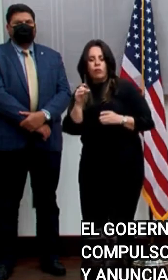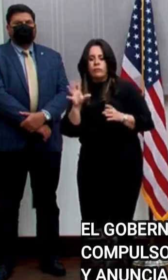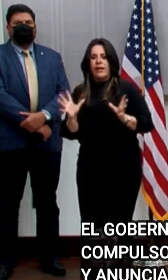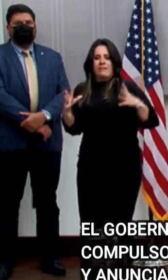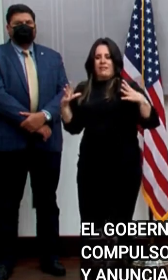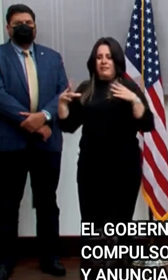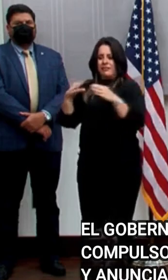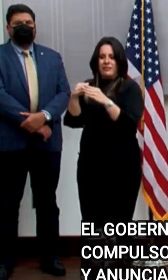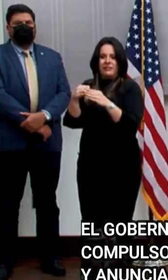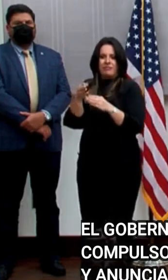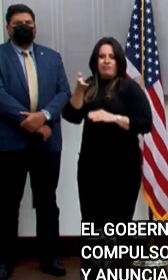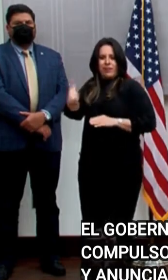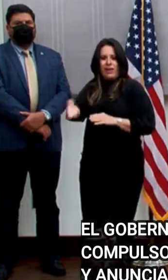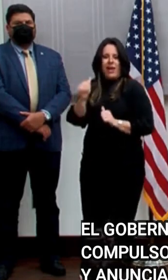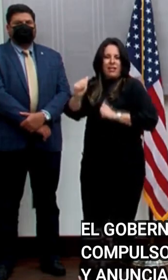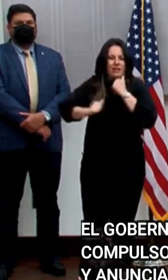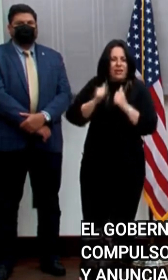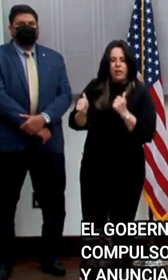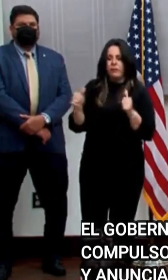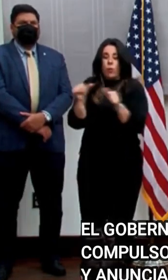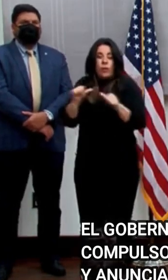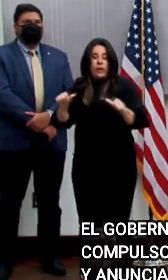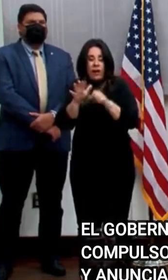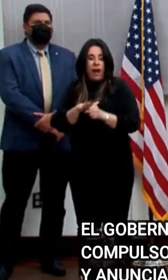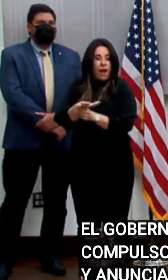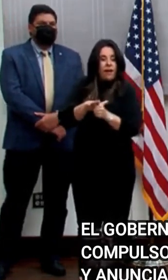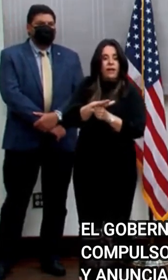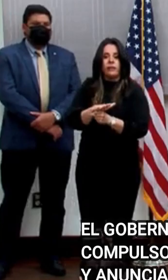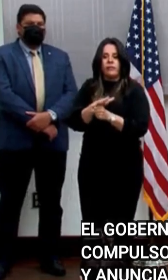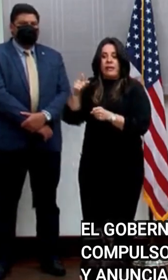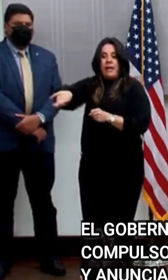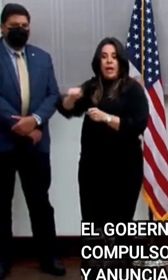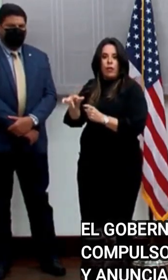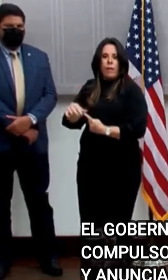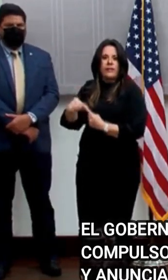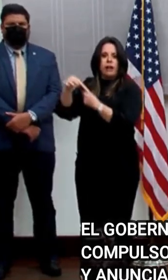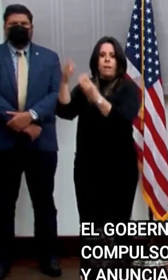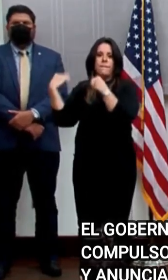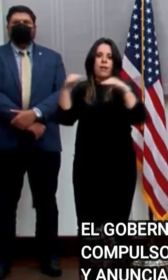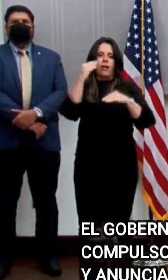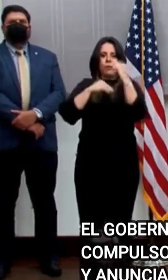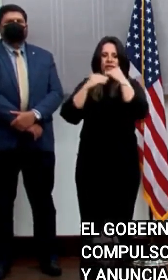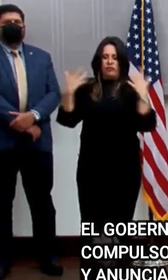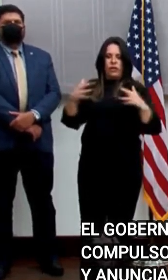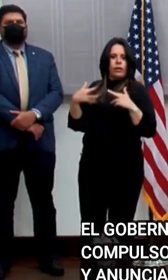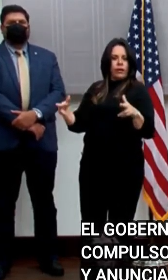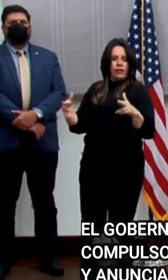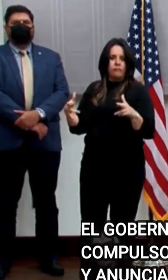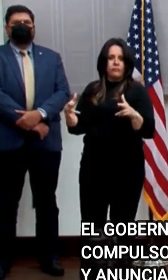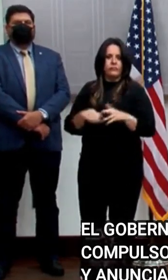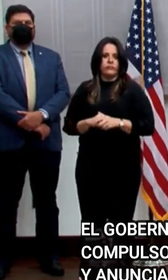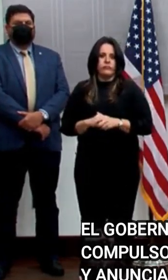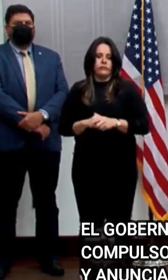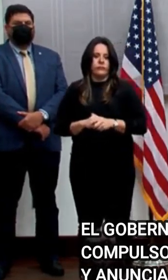es porque aún tenemos muchas personas sin vacunar y en estos lugares hay muchos riesgos por no tener la mascarilla puesta señaló el